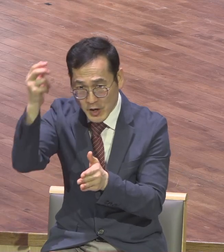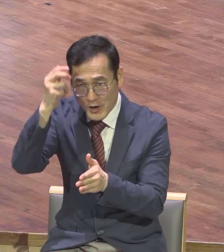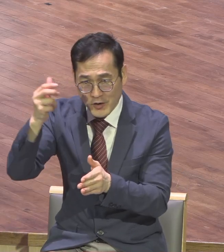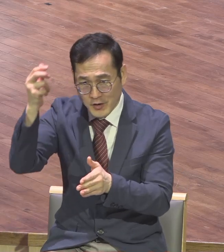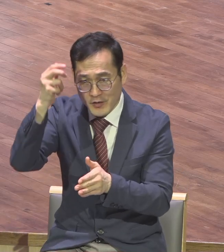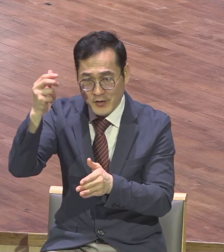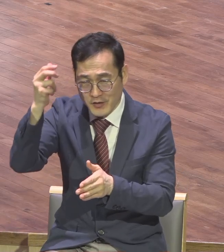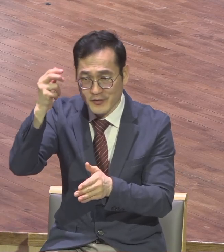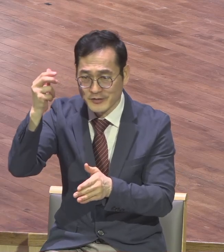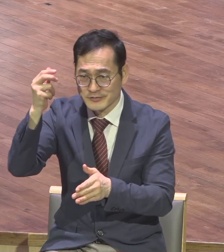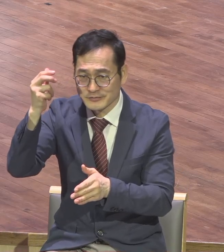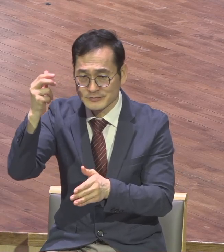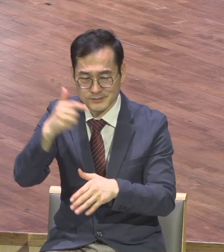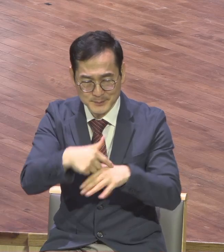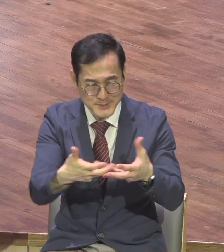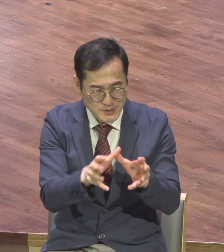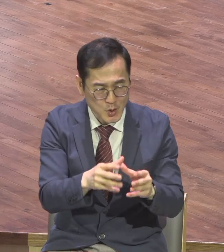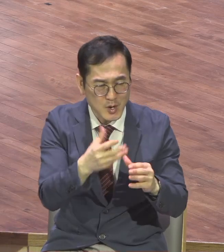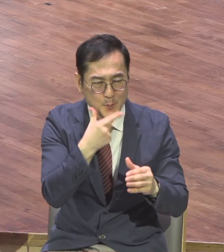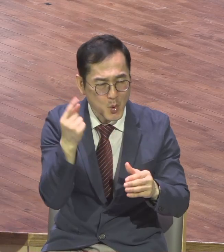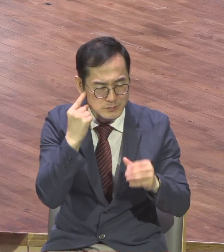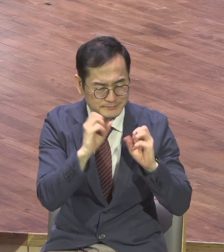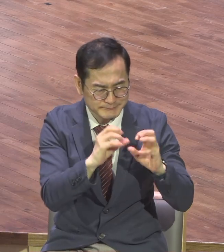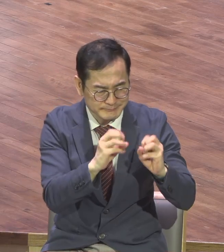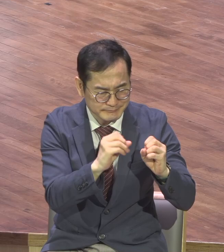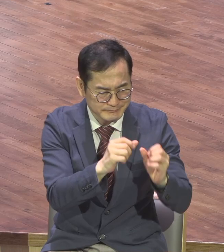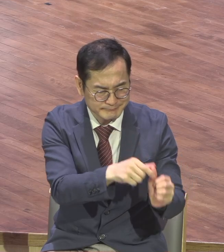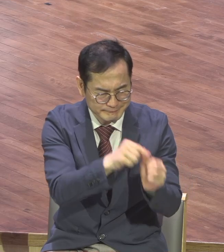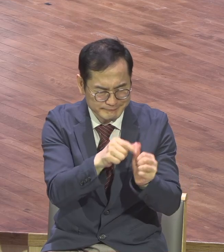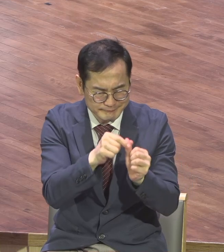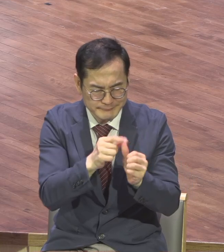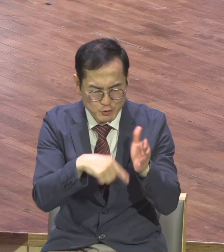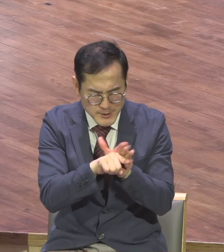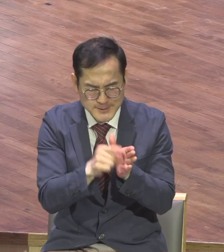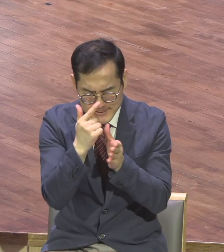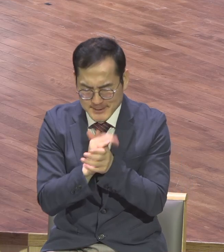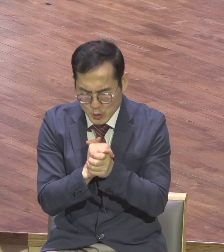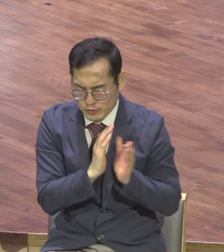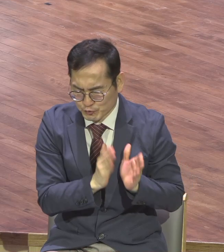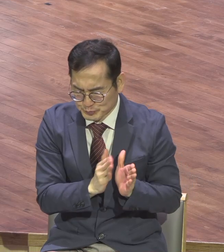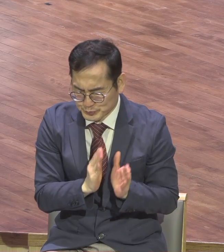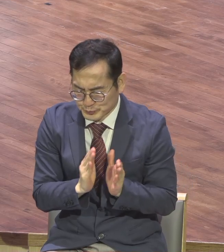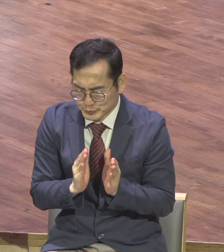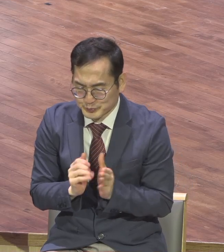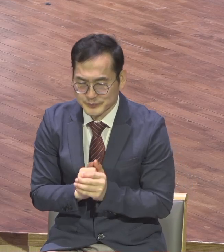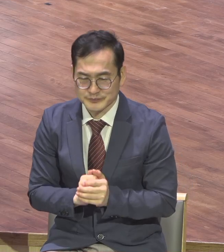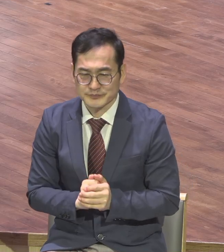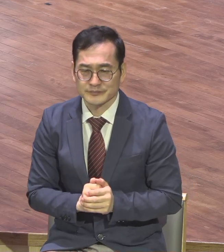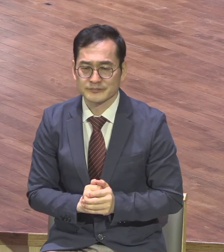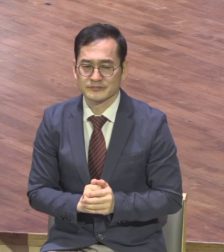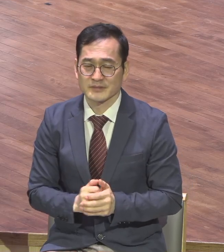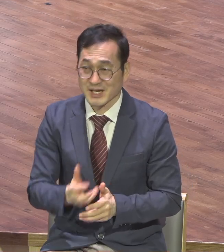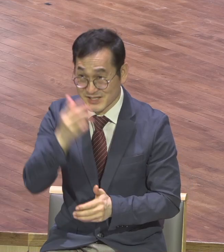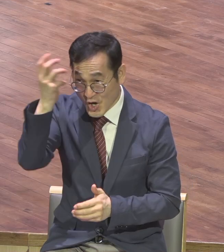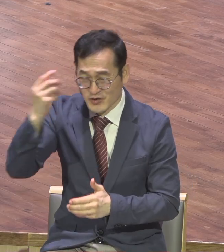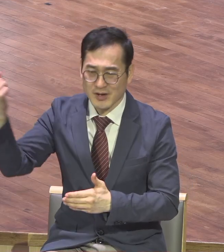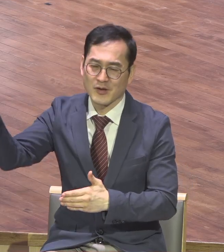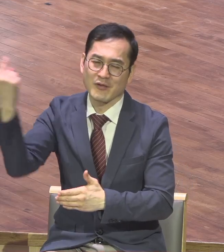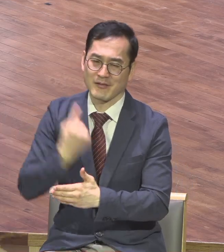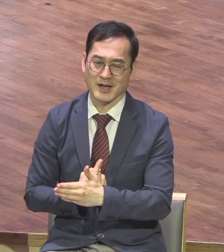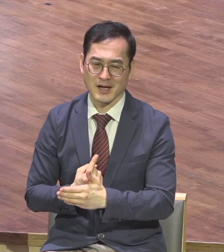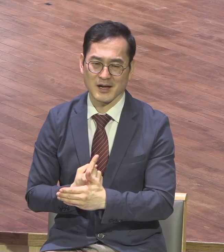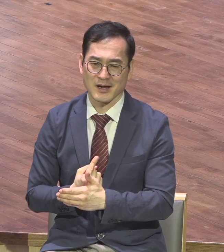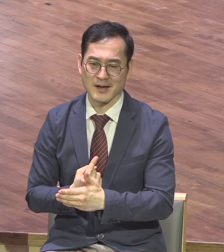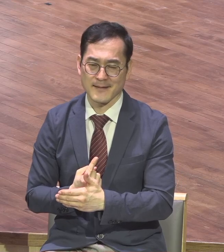지역 살리겠다고 민족 살리겠다고 세계 살리겠다고 여러분이 기도하면서 여러분이 나누는 그 대화 속에 성령 바람이 부는 점이 되시기